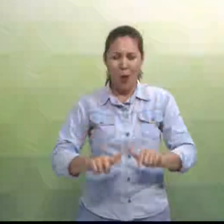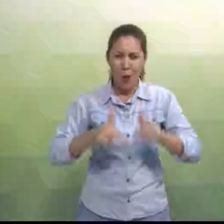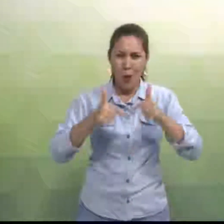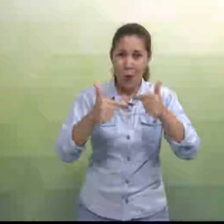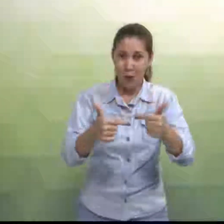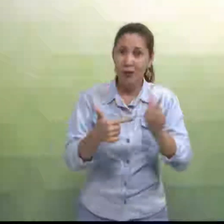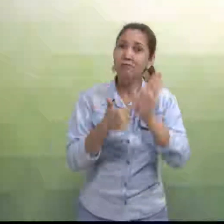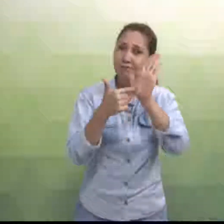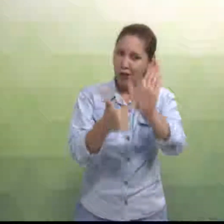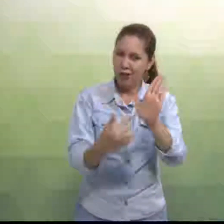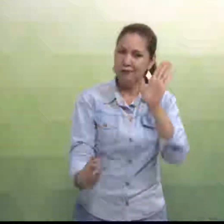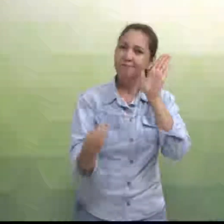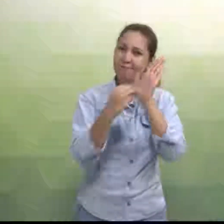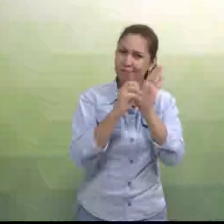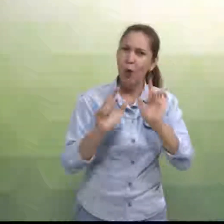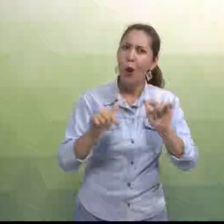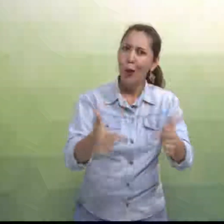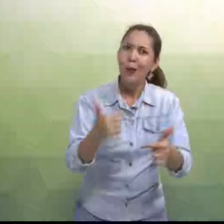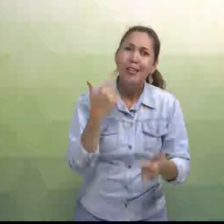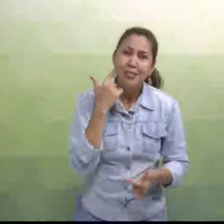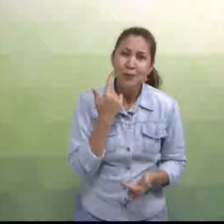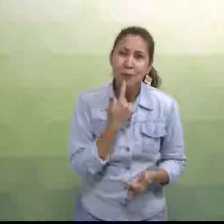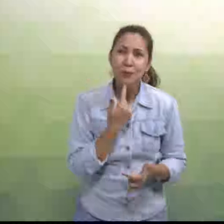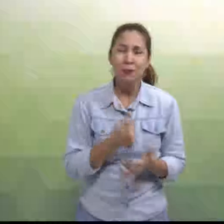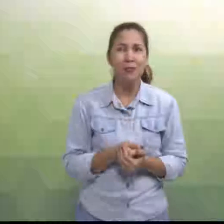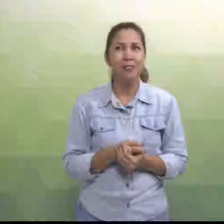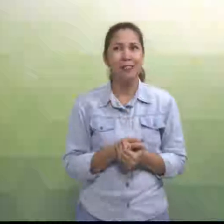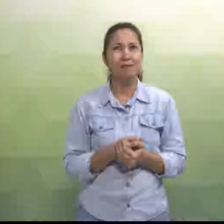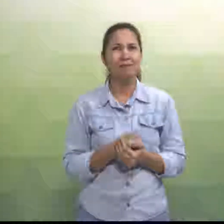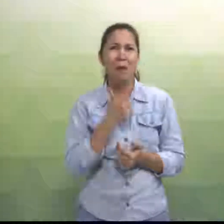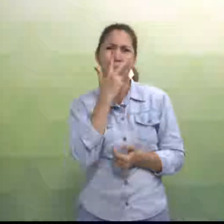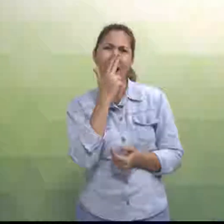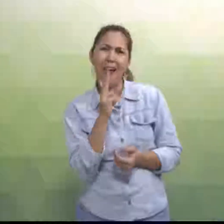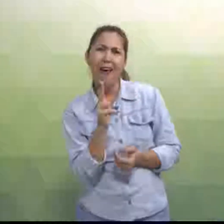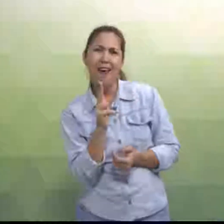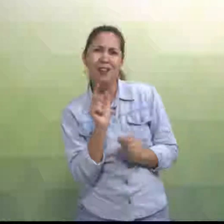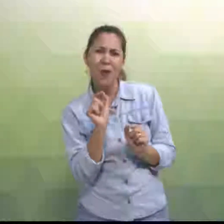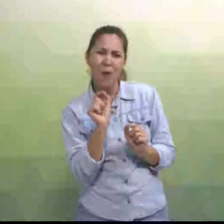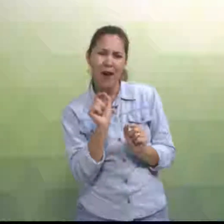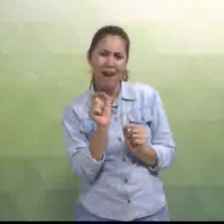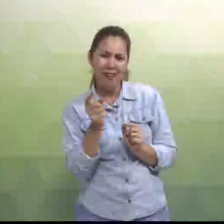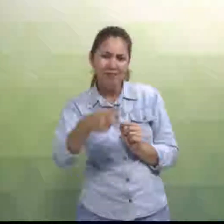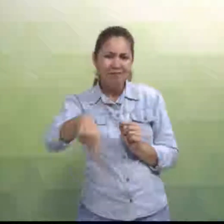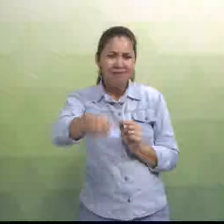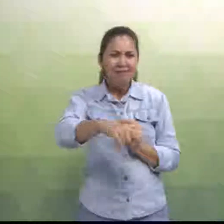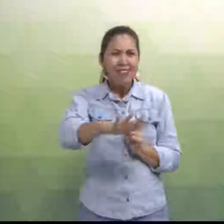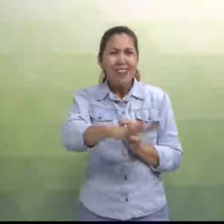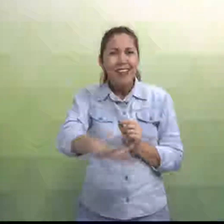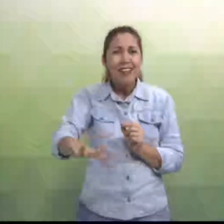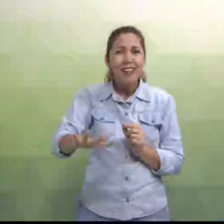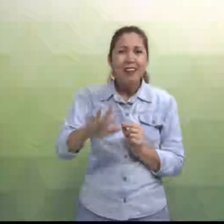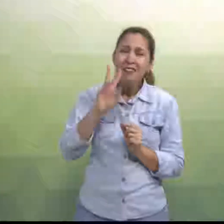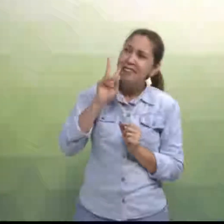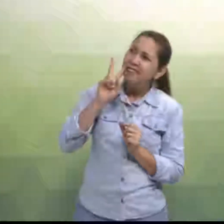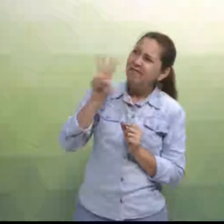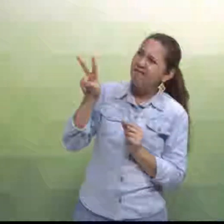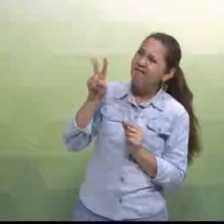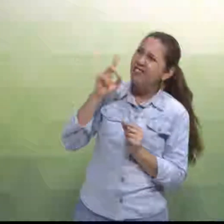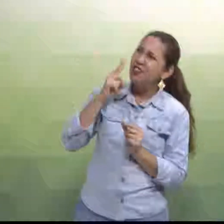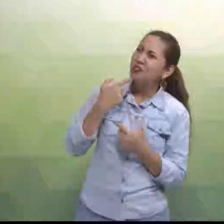as suas especificidades, favorecer que esse surdo descubra uma vida nova. Temos as lutas também